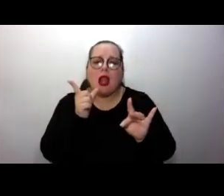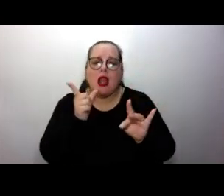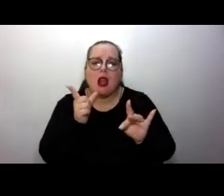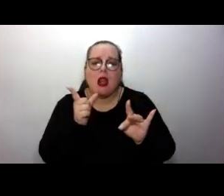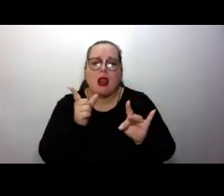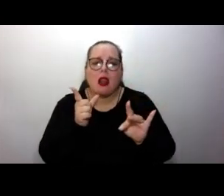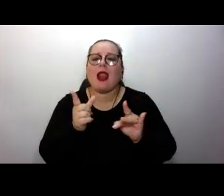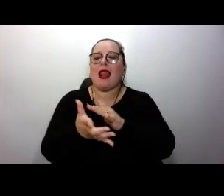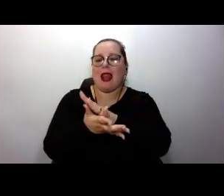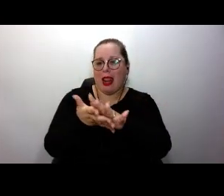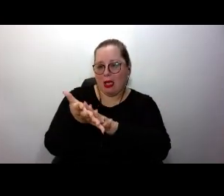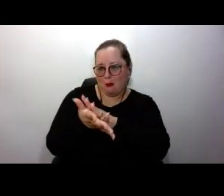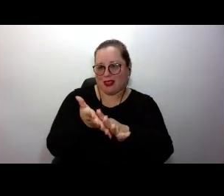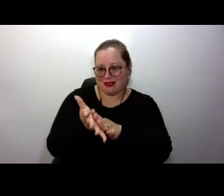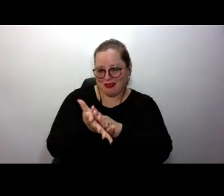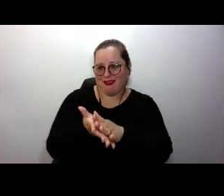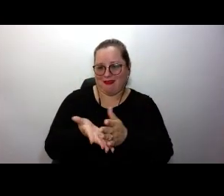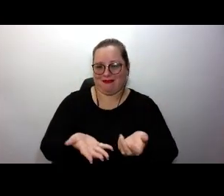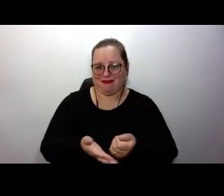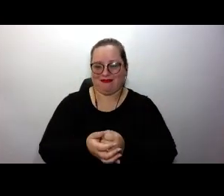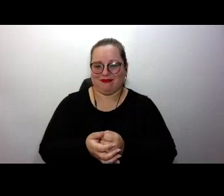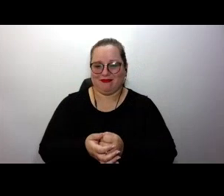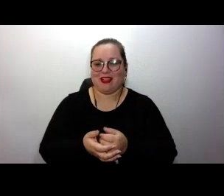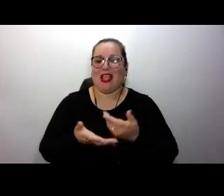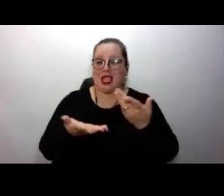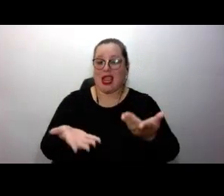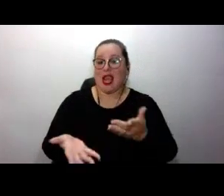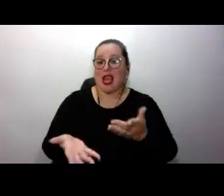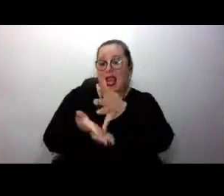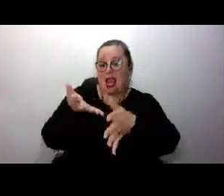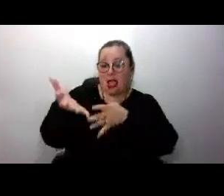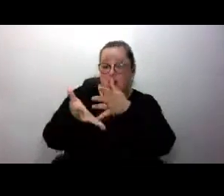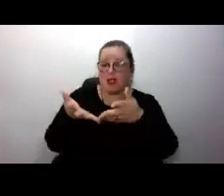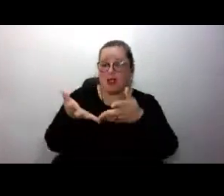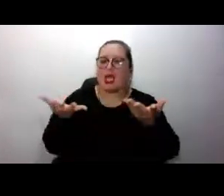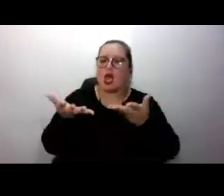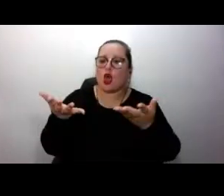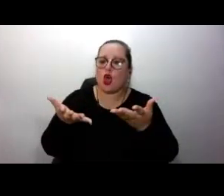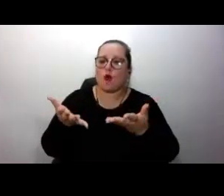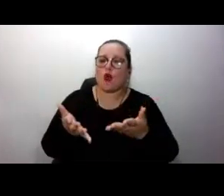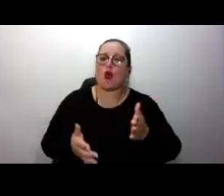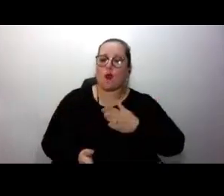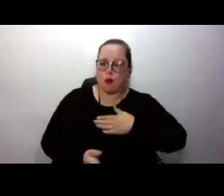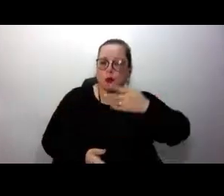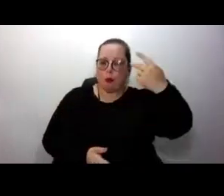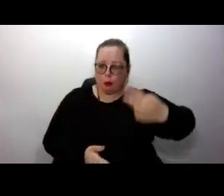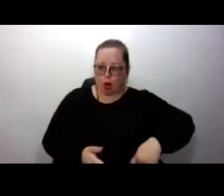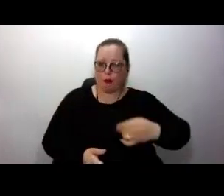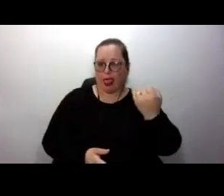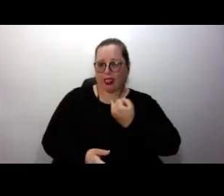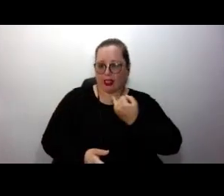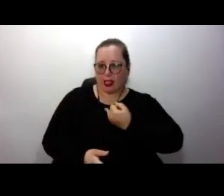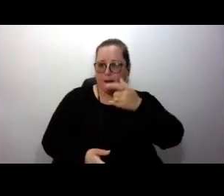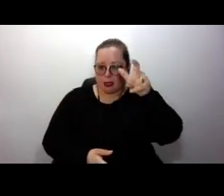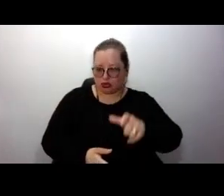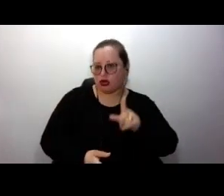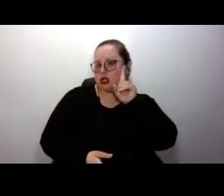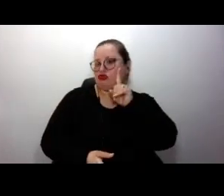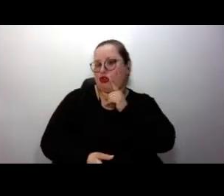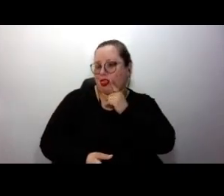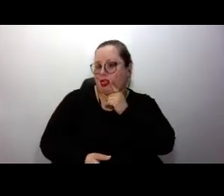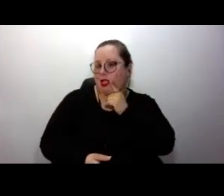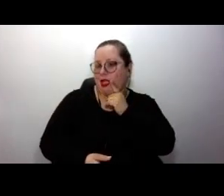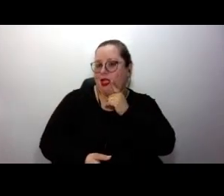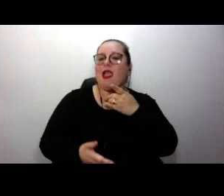La lengua de señas. Y la lengua de señas como la lengua propia de las personas sordas, que